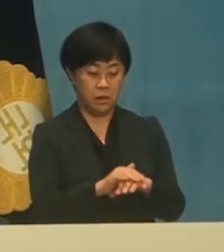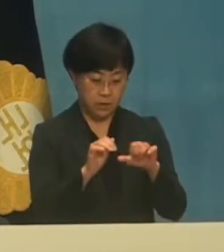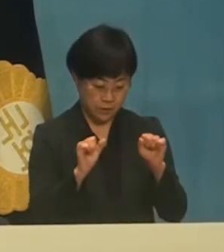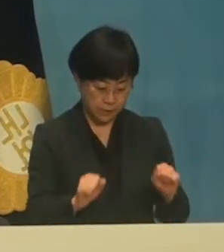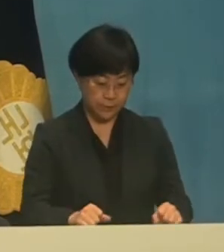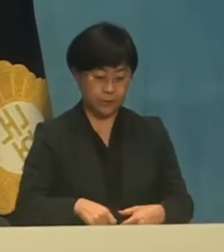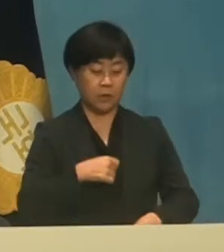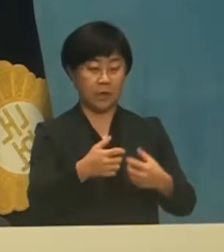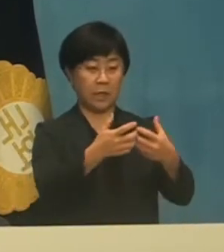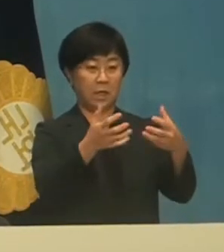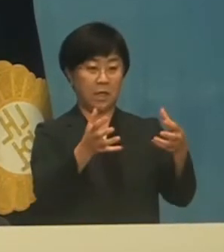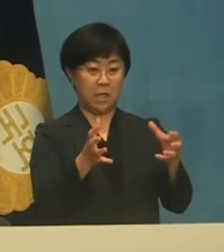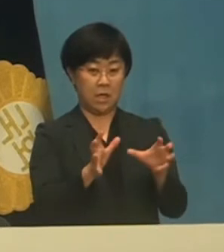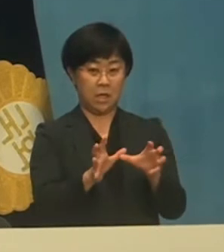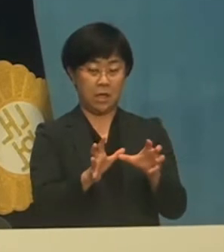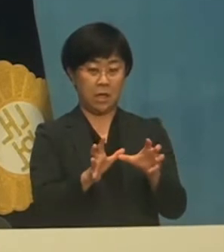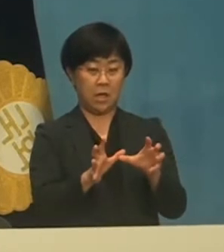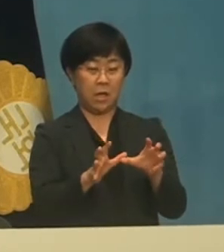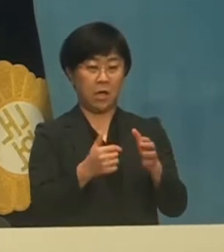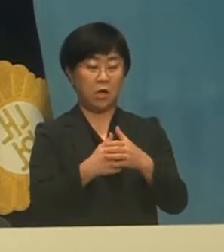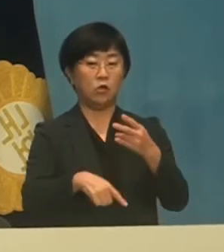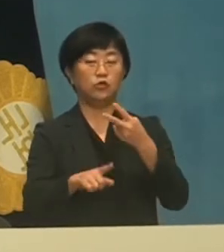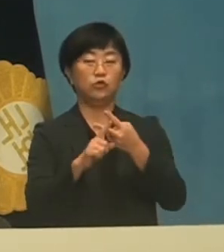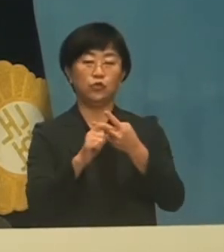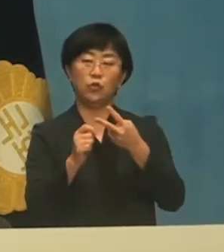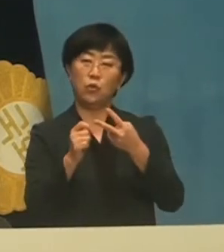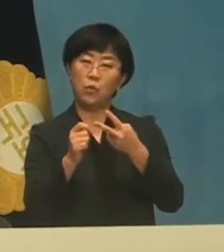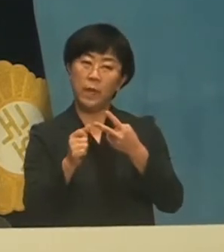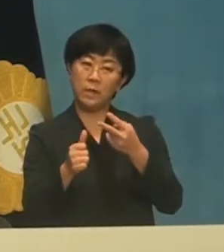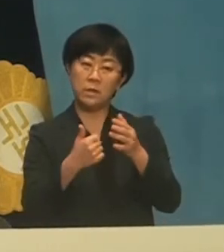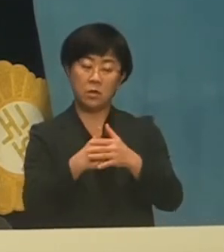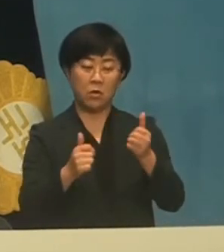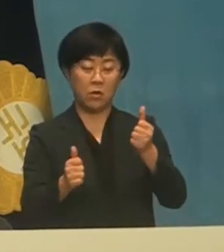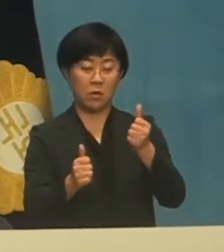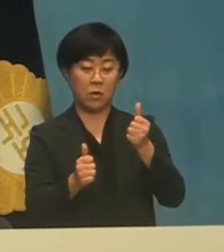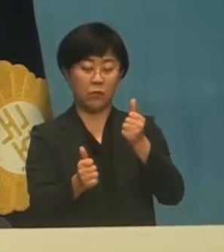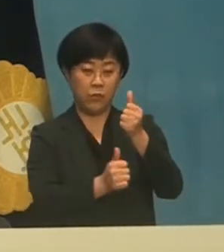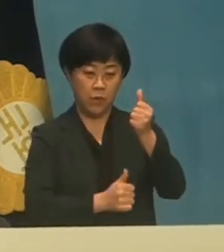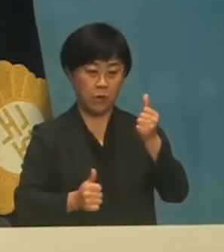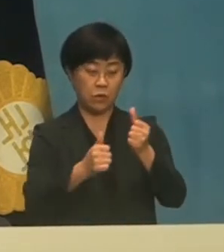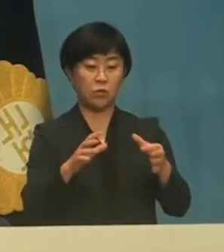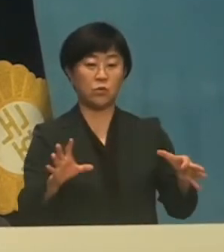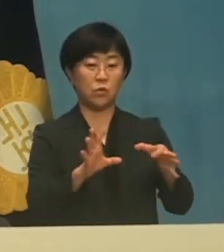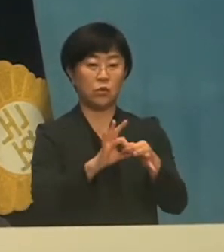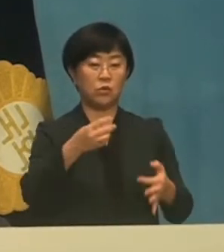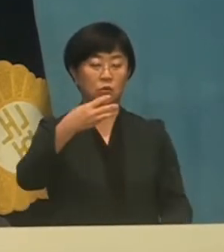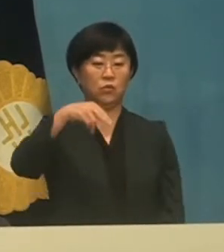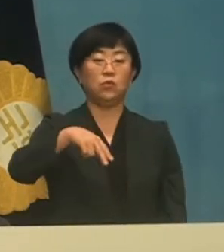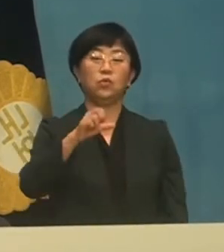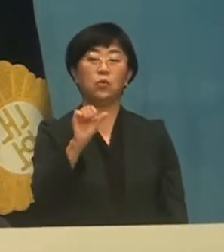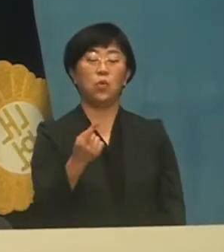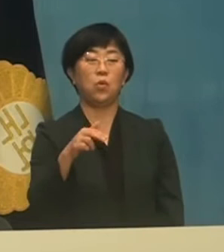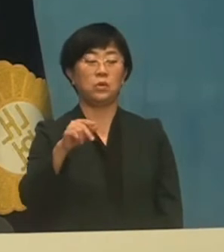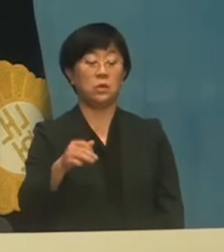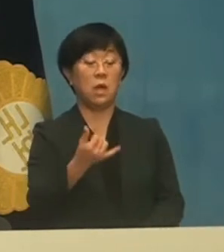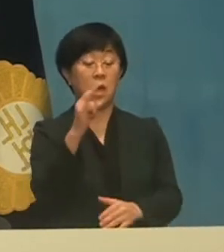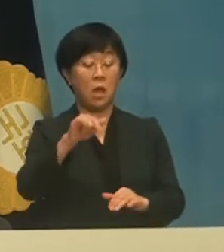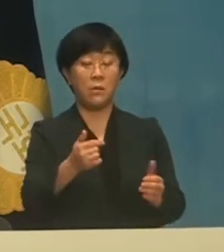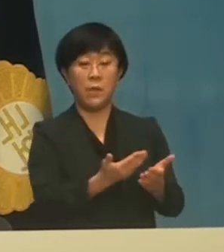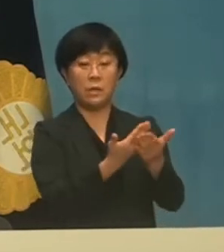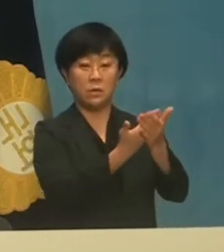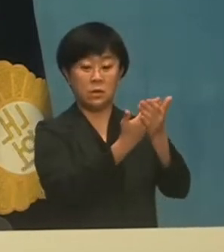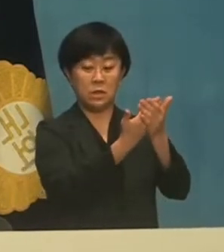안녕하십니까. 정의당 산업통상자원 중소벤처기업위원회 소속 정의당 국회의원 류호정입니다. 핵발전소 지역의